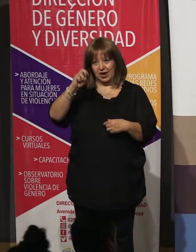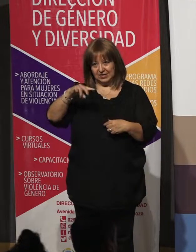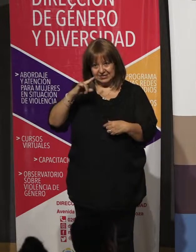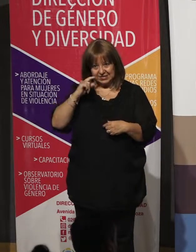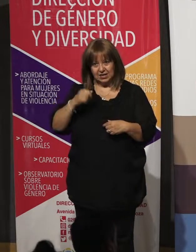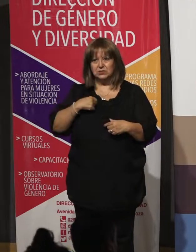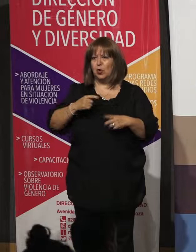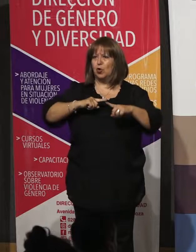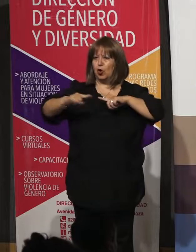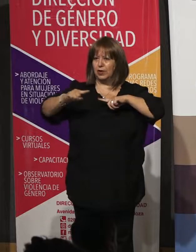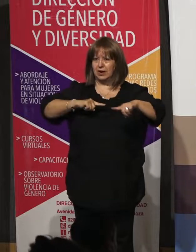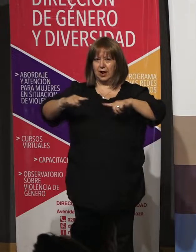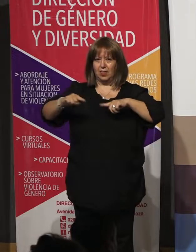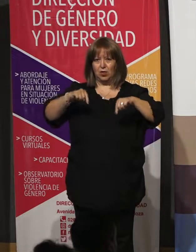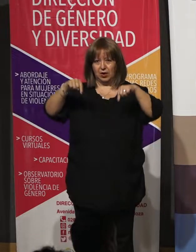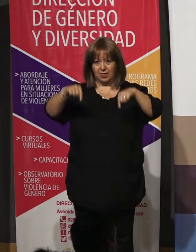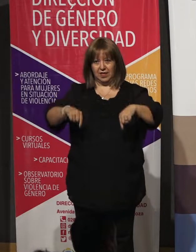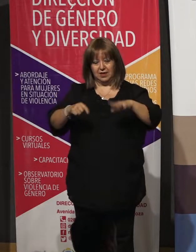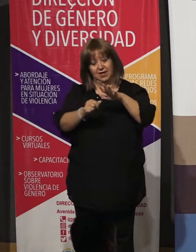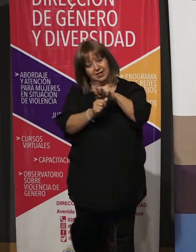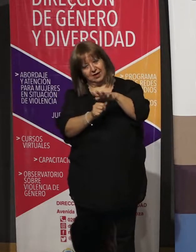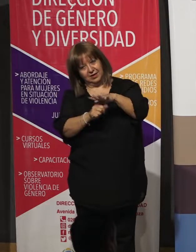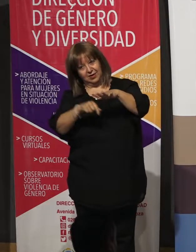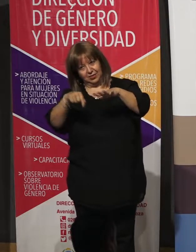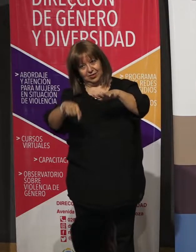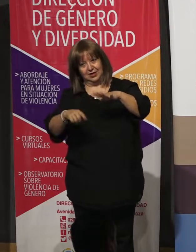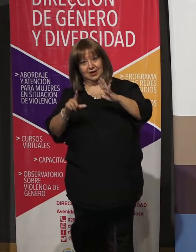género y diversidad de aquí de la legislatura.